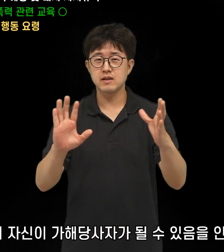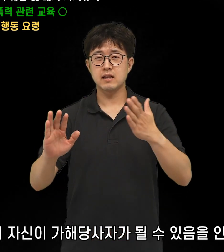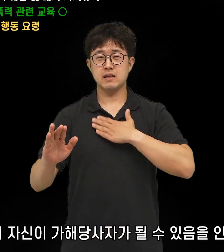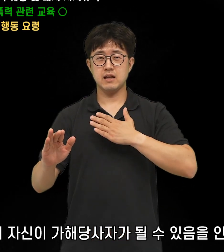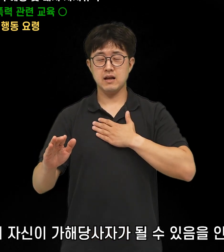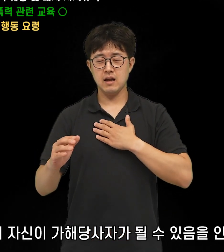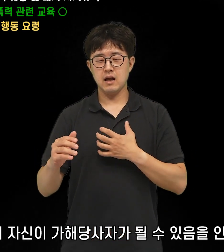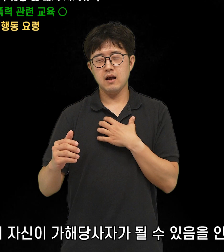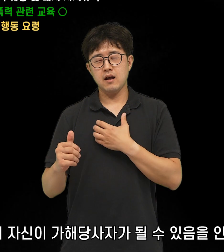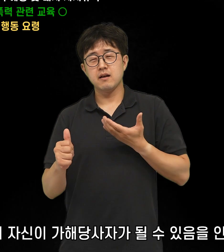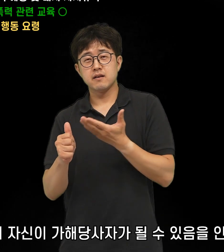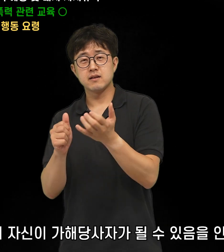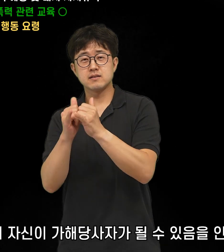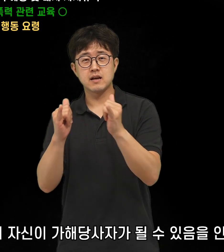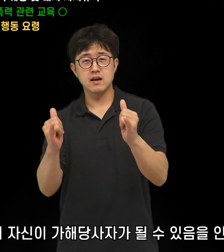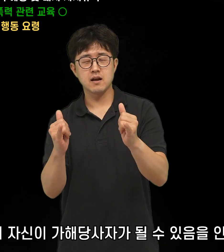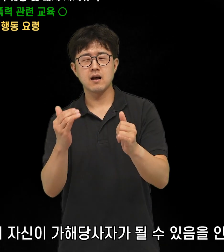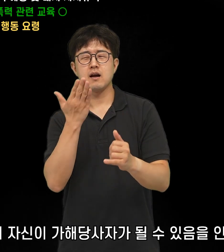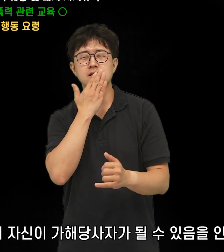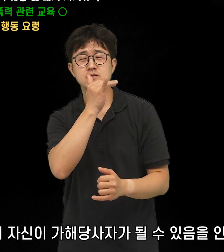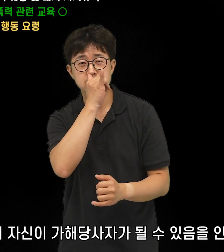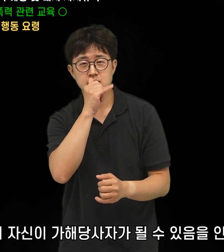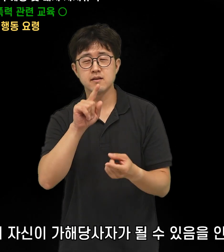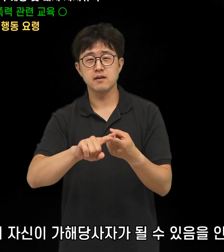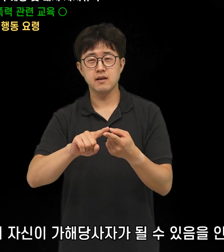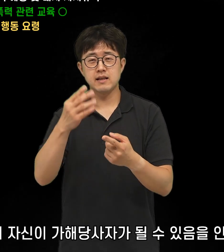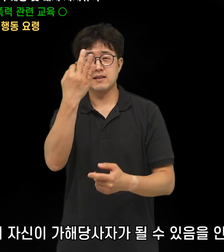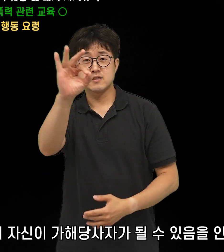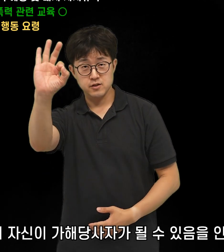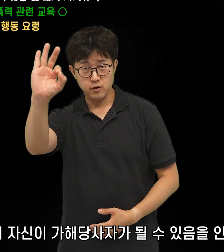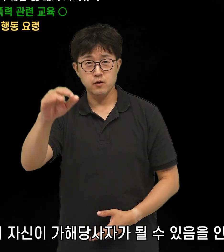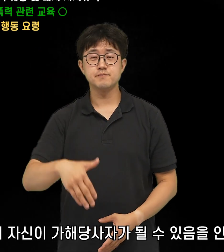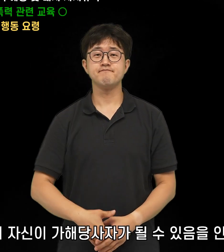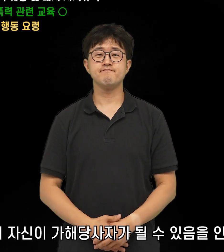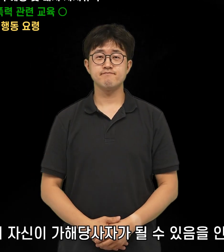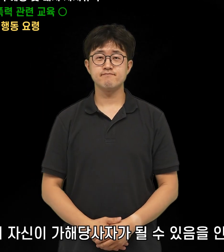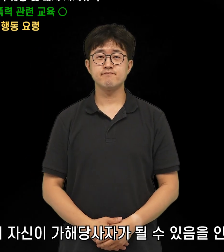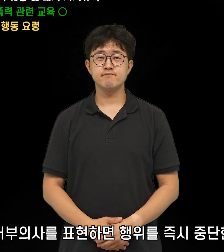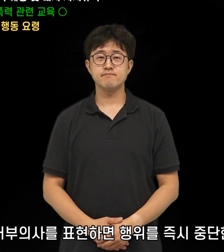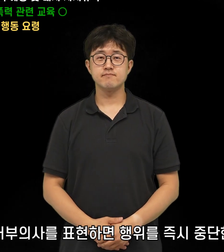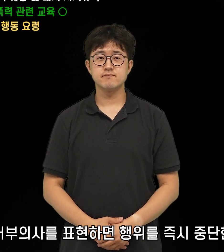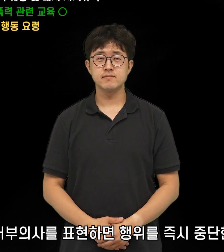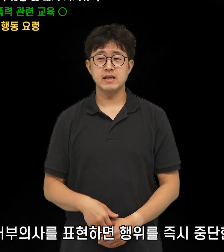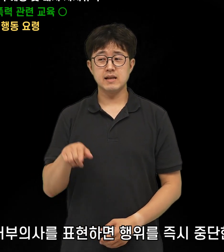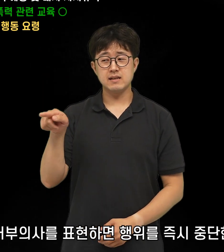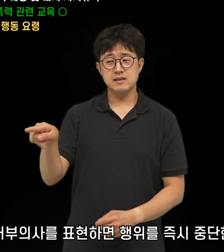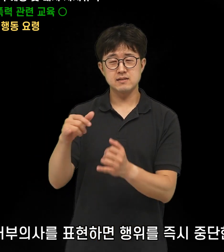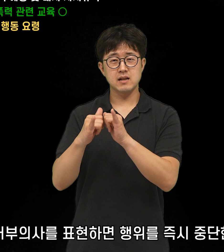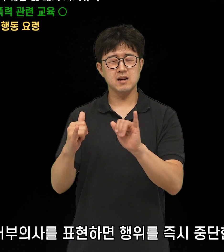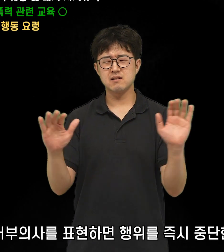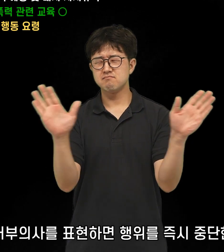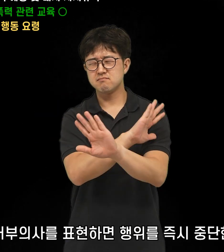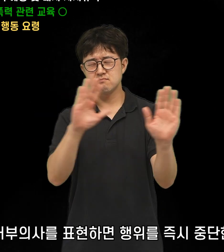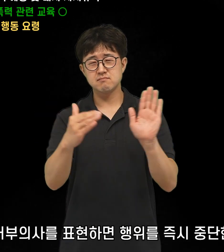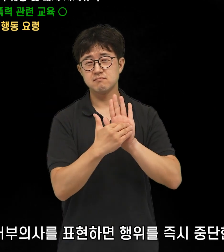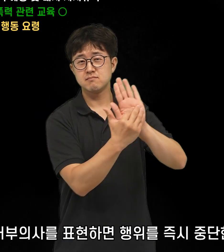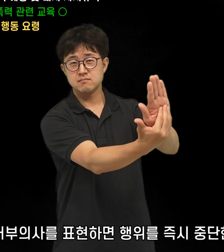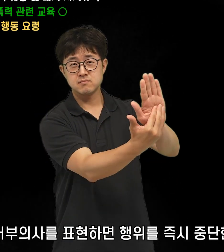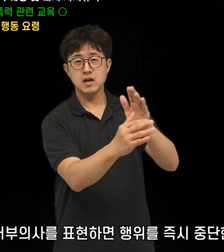누구든지 자신이 가해 당사자가 될 수 있음을 인정하며 상대가 거부 의사를 표현하면 행위를 즉시